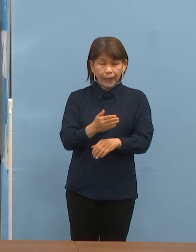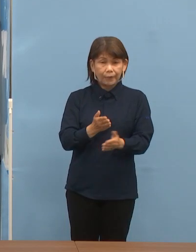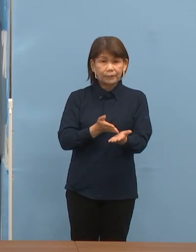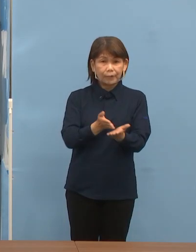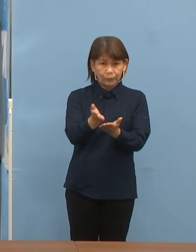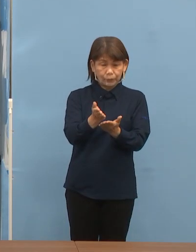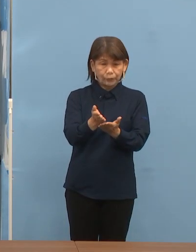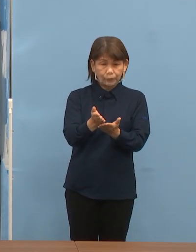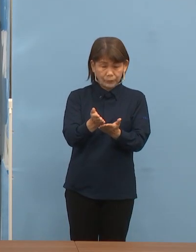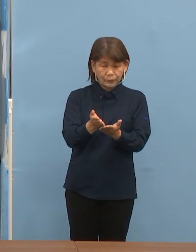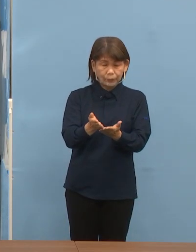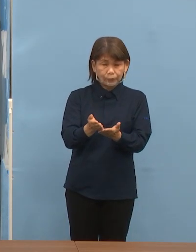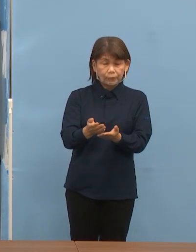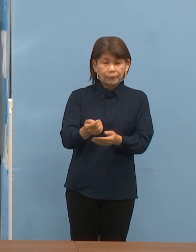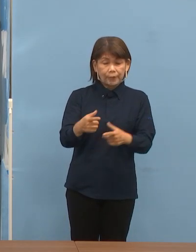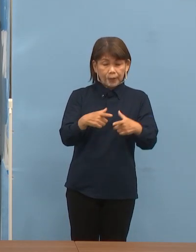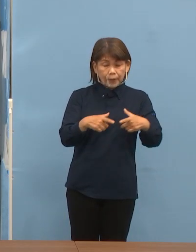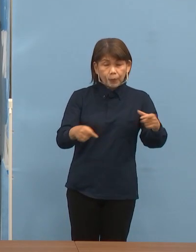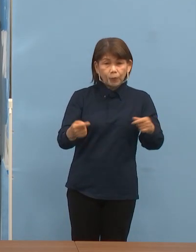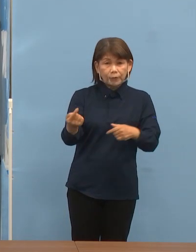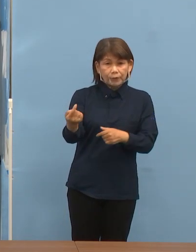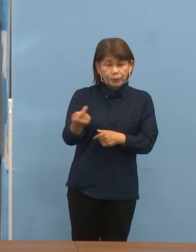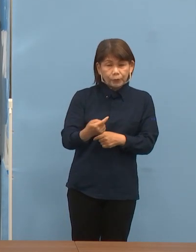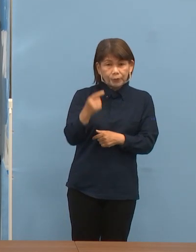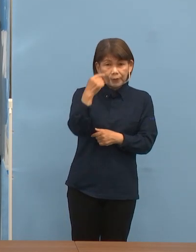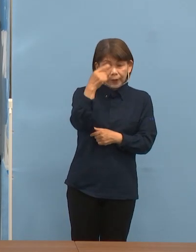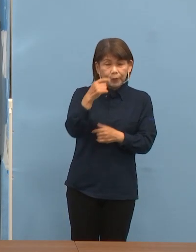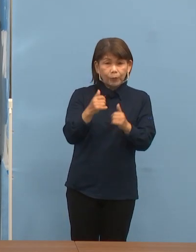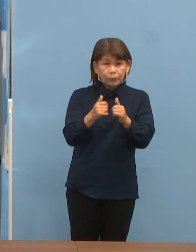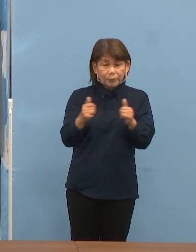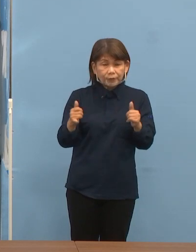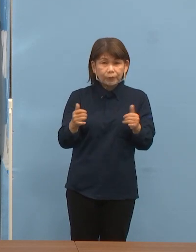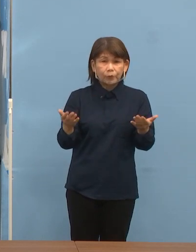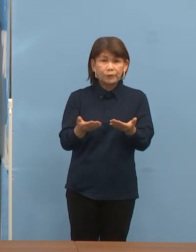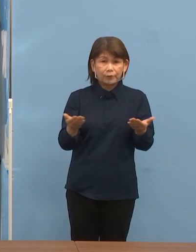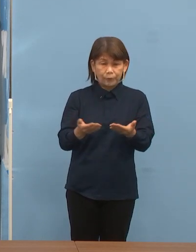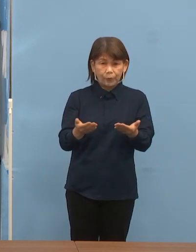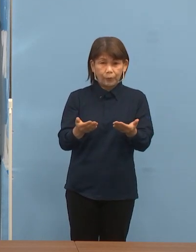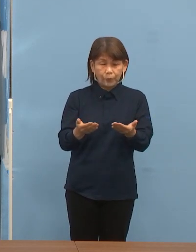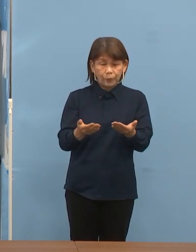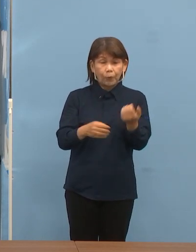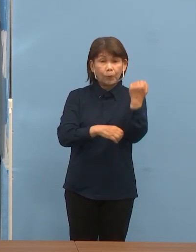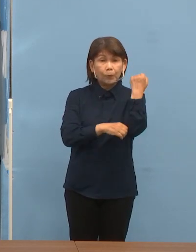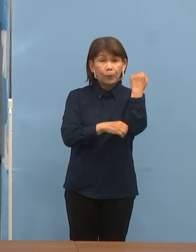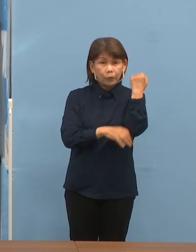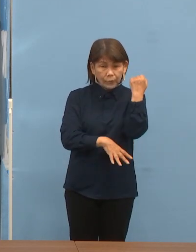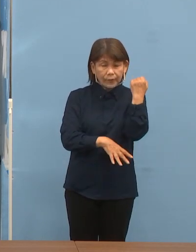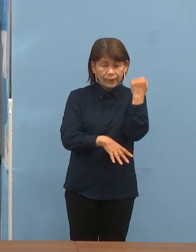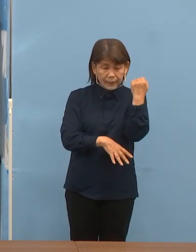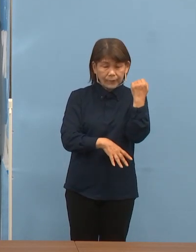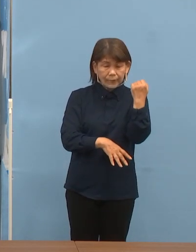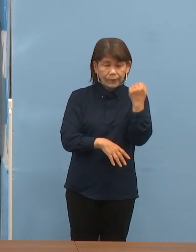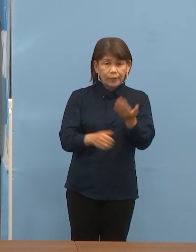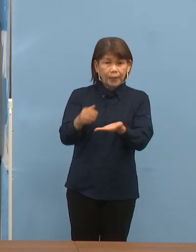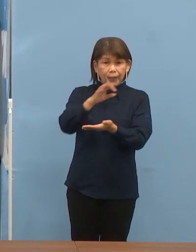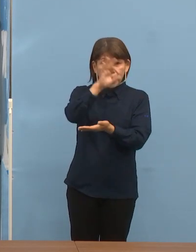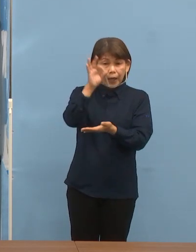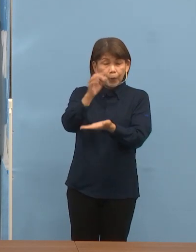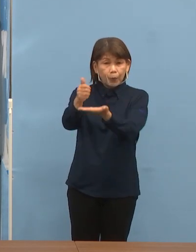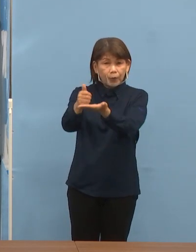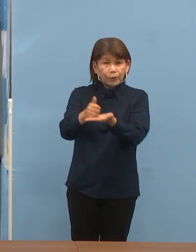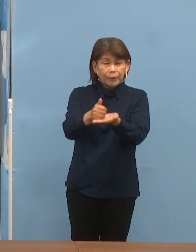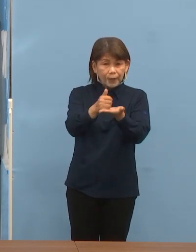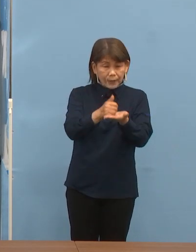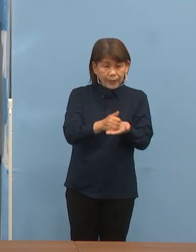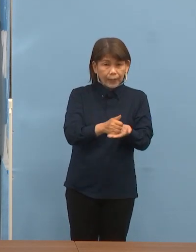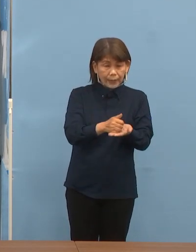観光実証事業ということをやっておりますが、それを踏まえてインバウンドの受け入れのためのガイドラインを作成するというふうに聞いておりますので